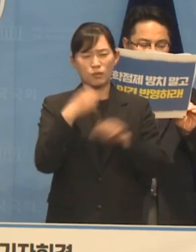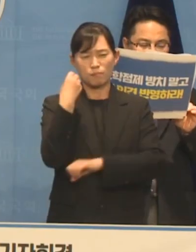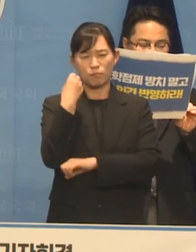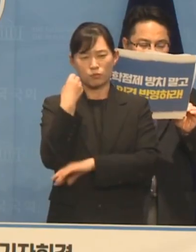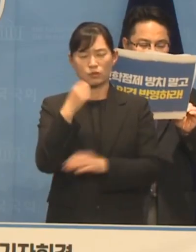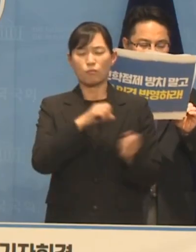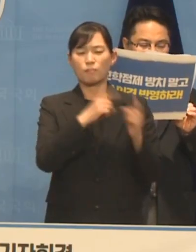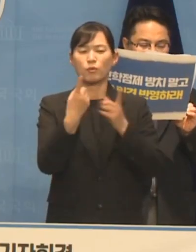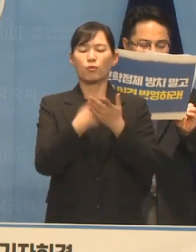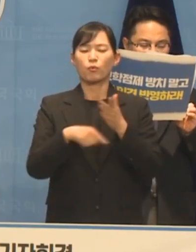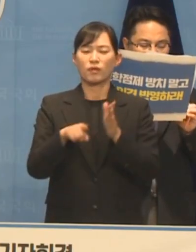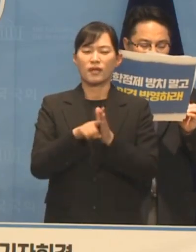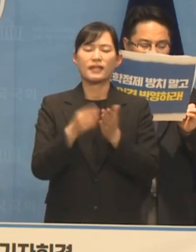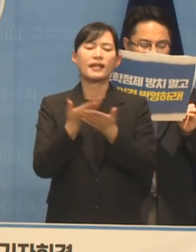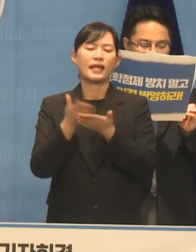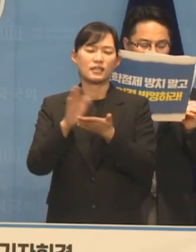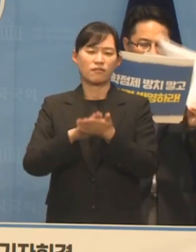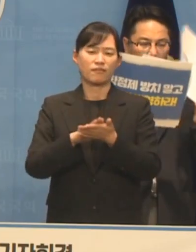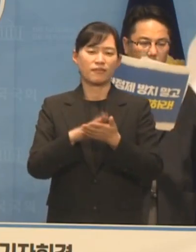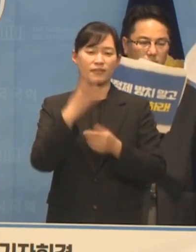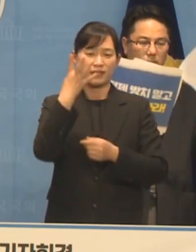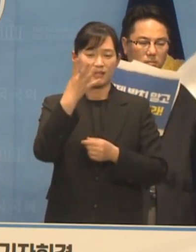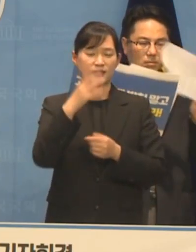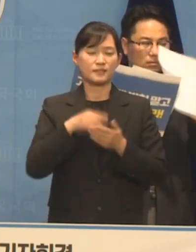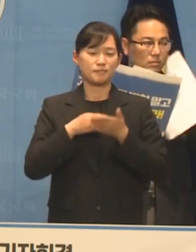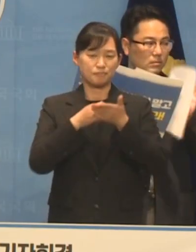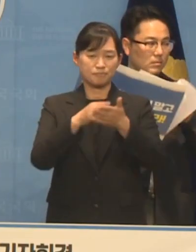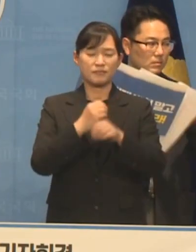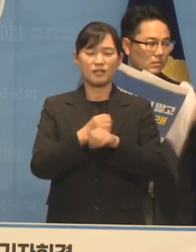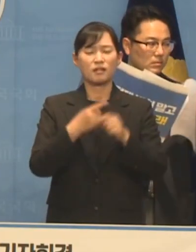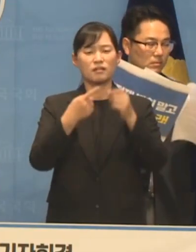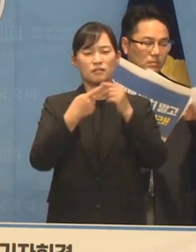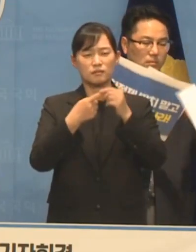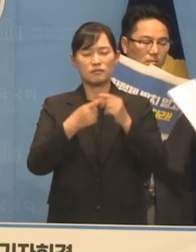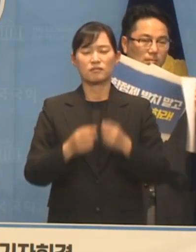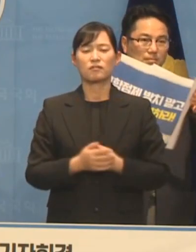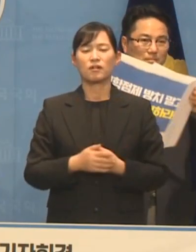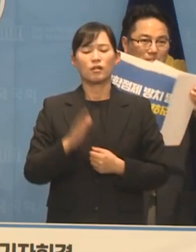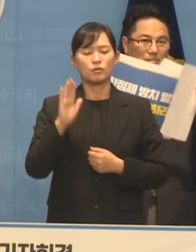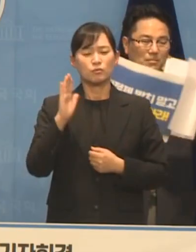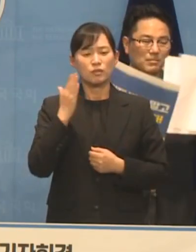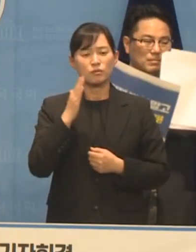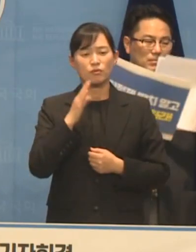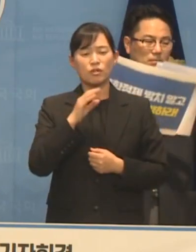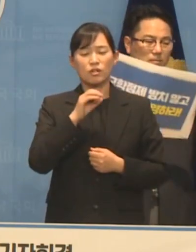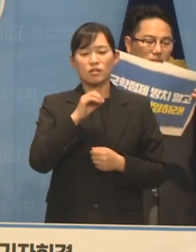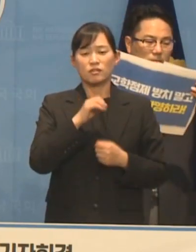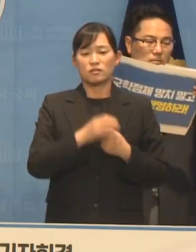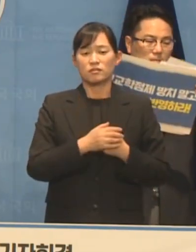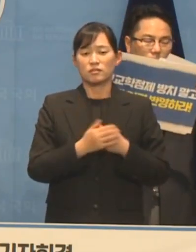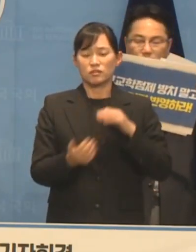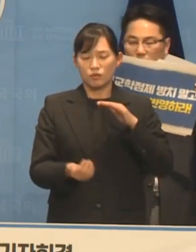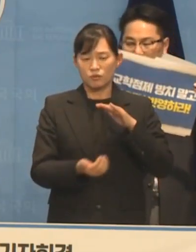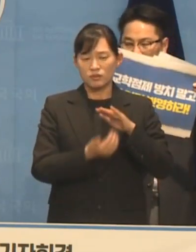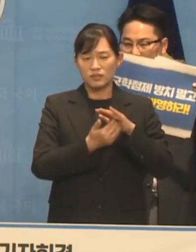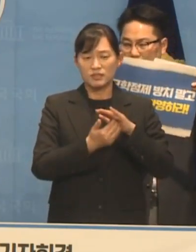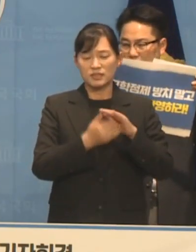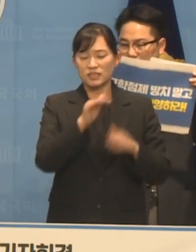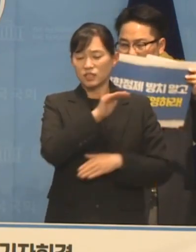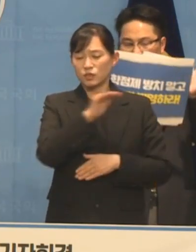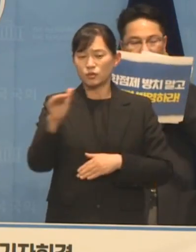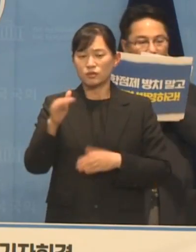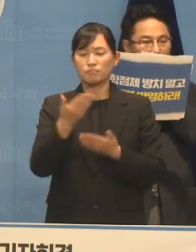다음과 같이 개선 과제 4가지를 제안합니다. 첫째, 최소 성취 수준 보장 지도 기준을